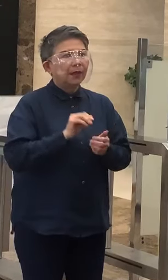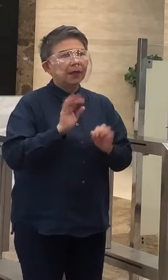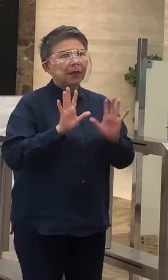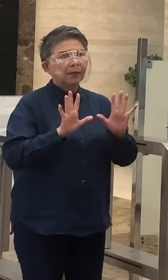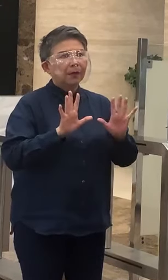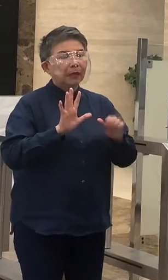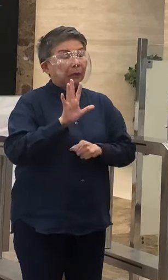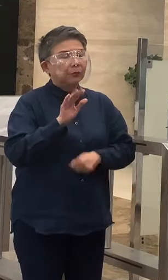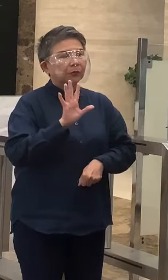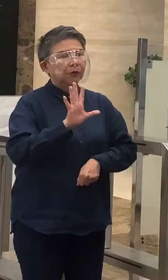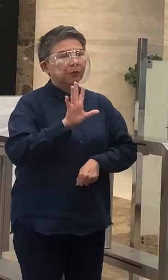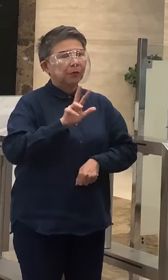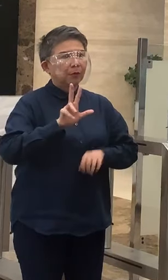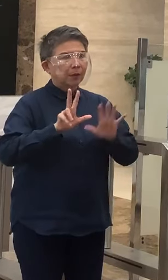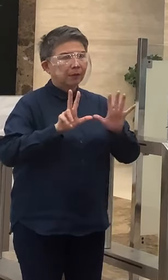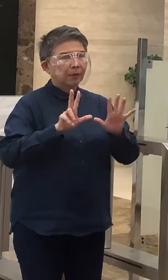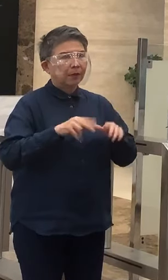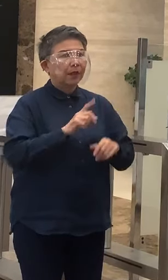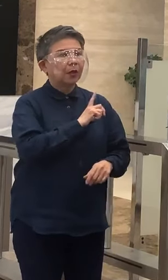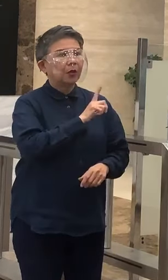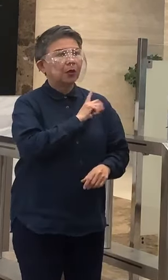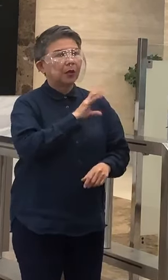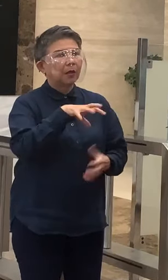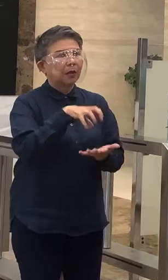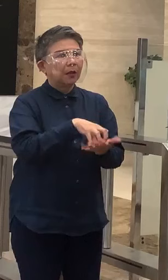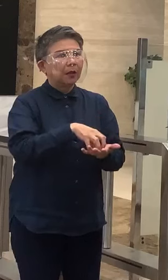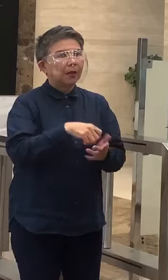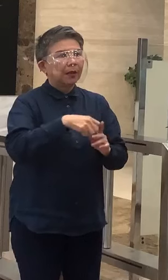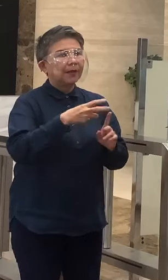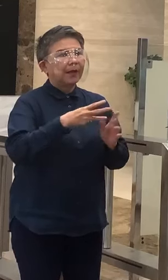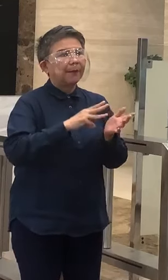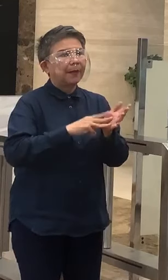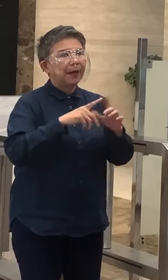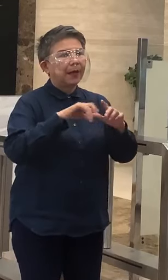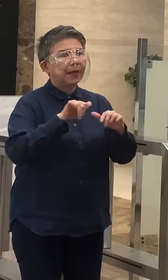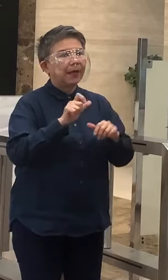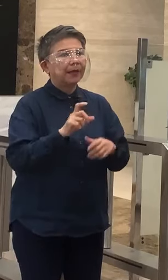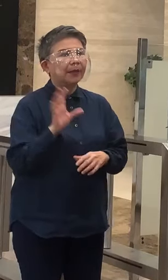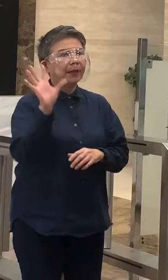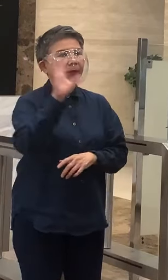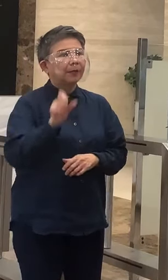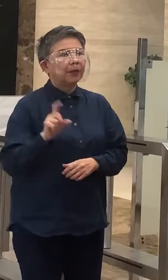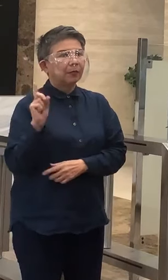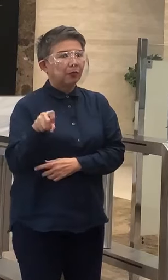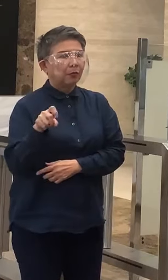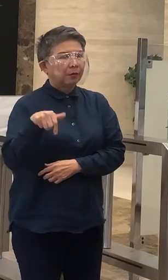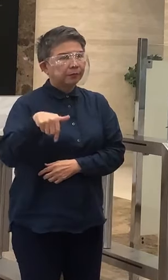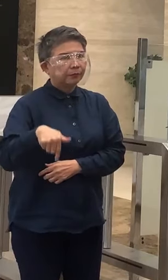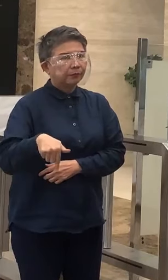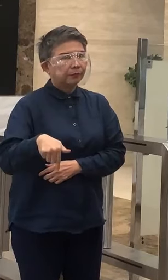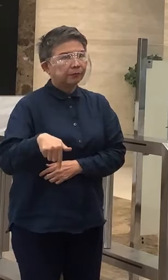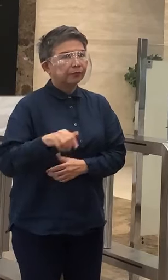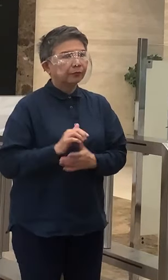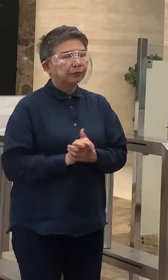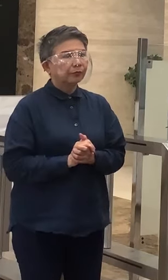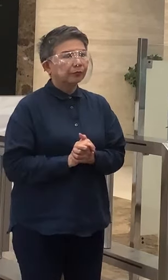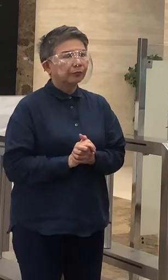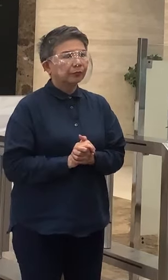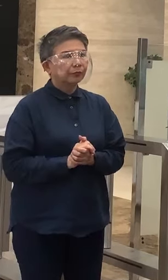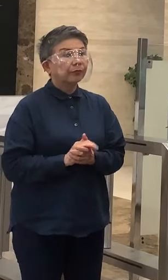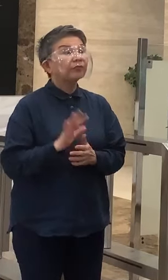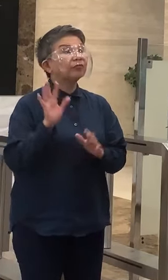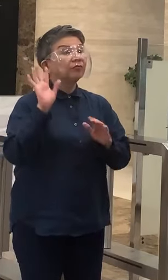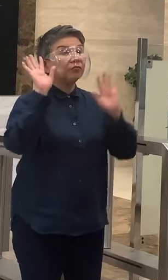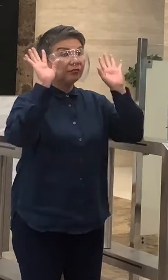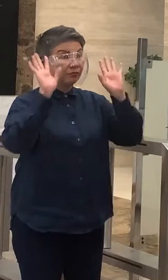58 di kelurahan kertamaya kecamatan Bogor Selatan di Kabupaten